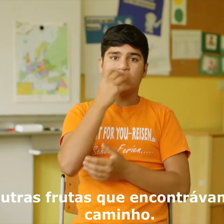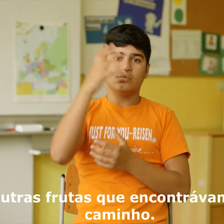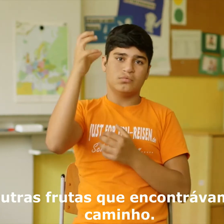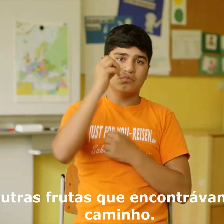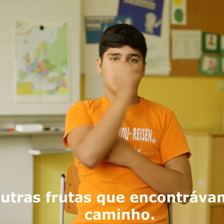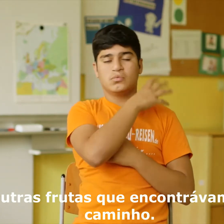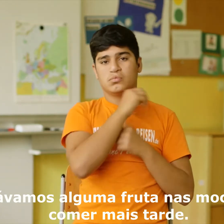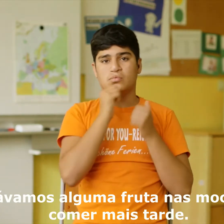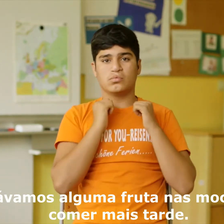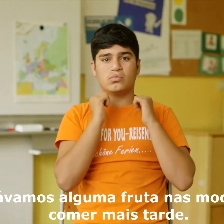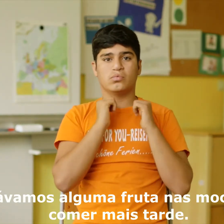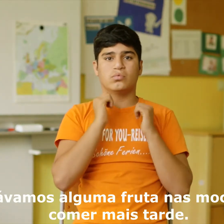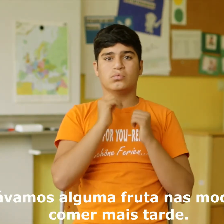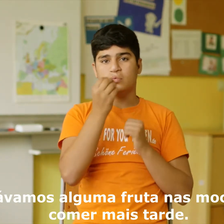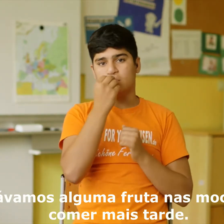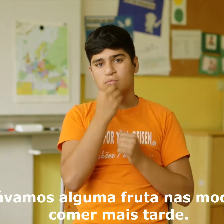pelo caminho, guardávamos na mochila e era assim.